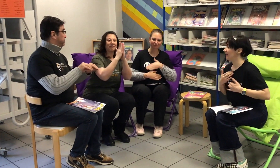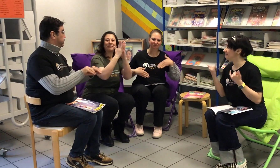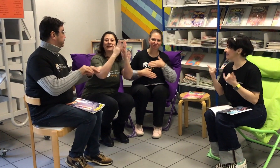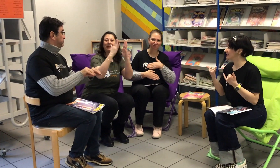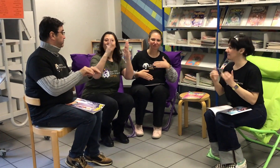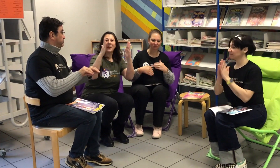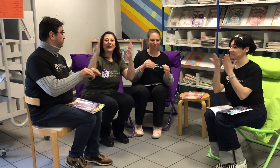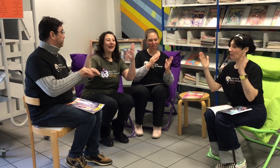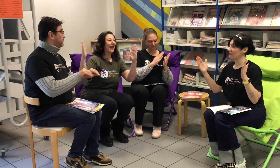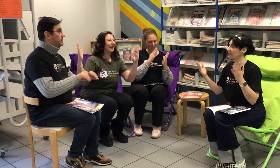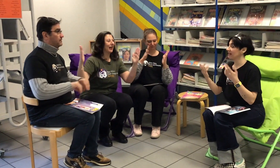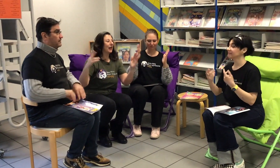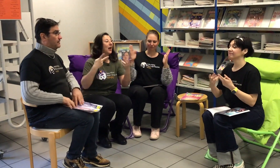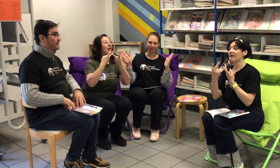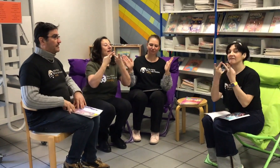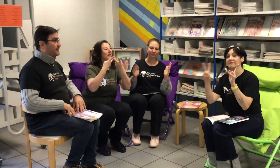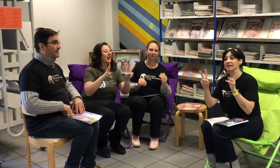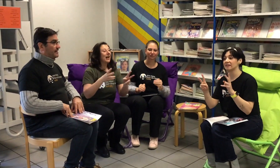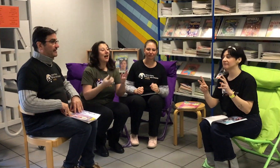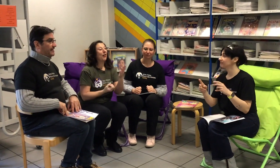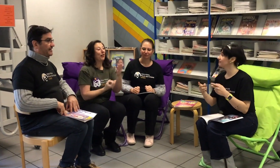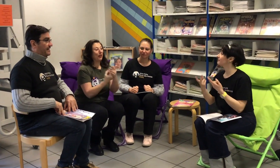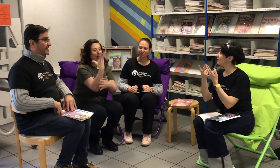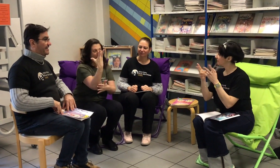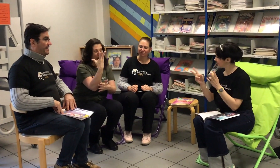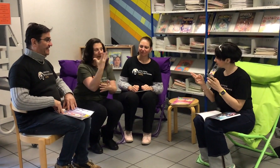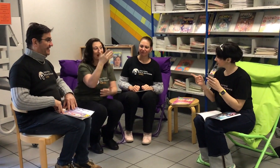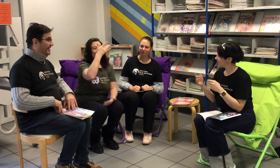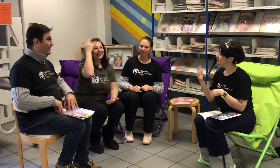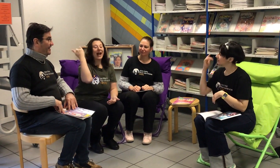'être dans une bibliothèque, la bibliothèque de Villeneuve-Saint-Georges.